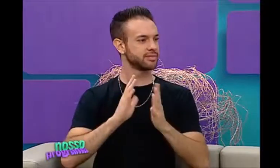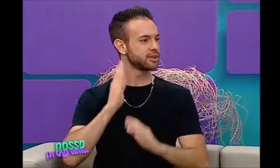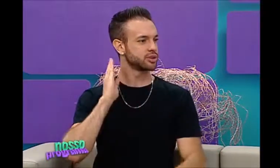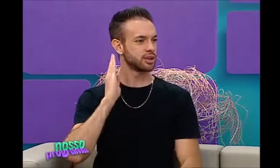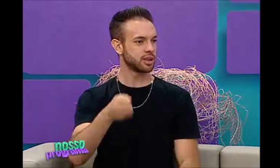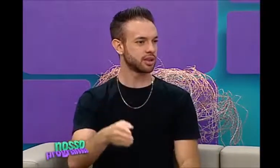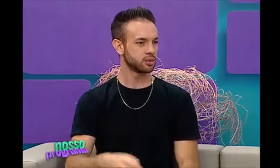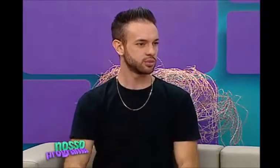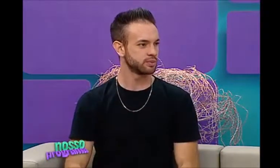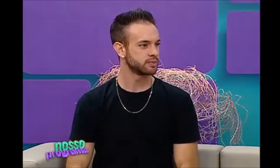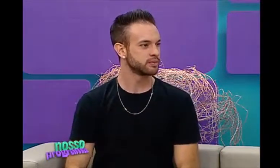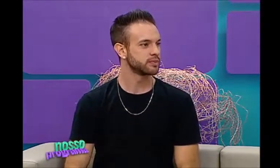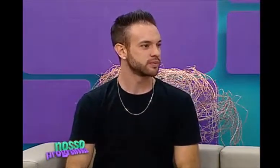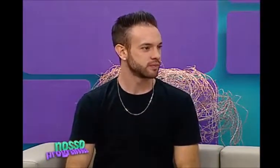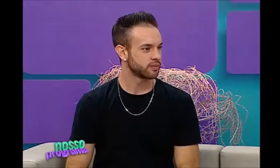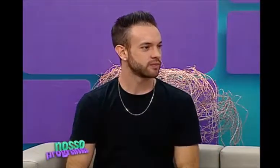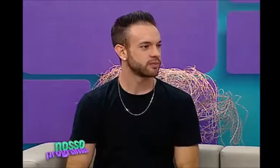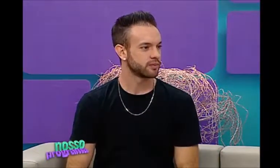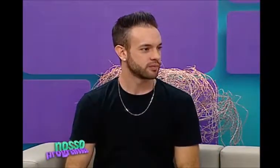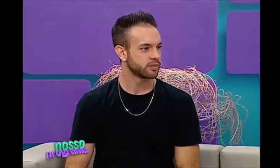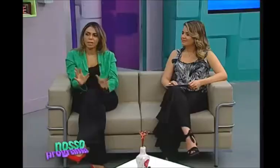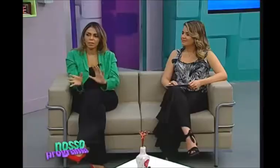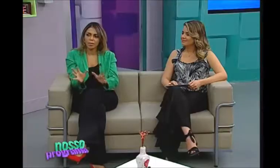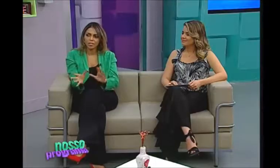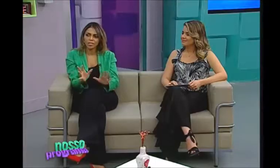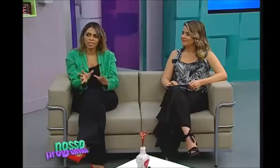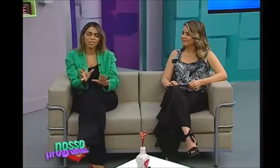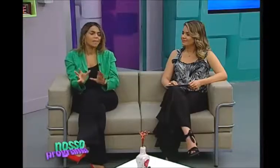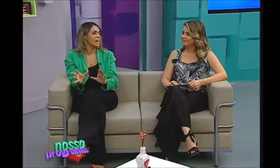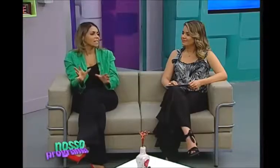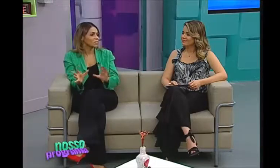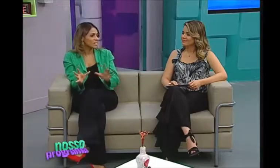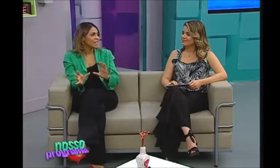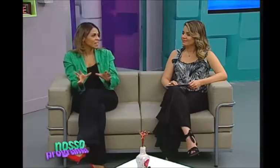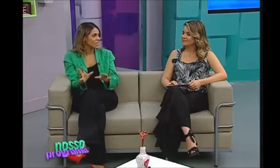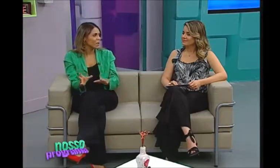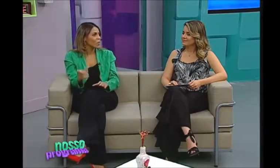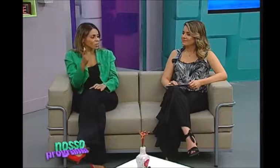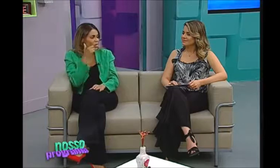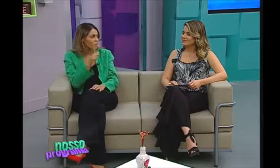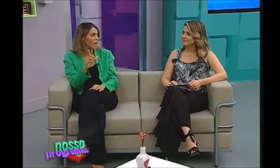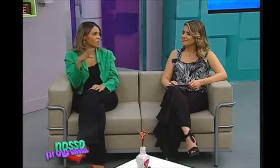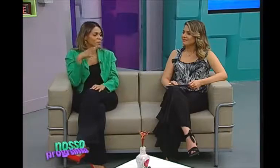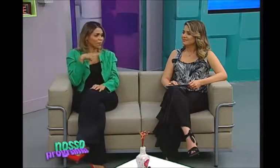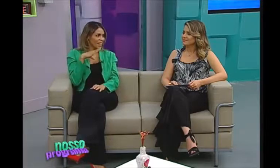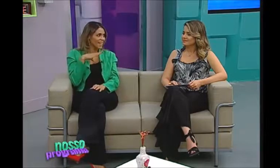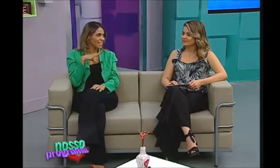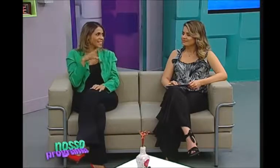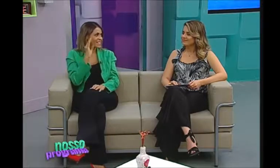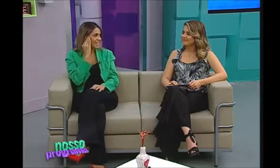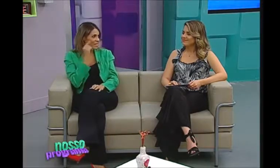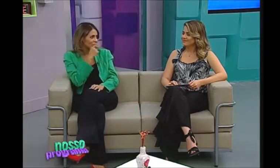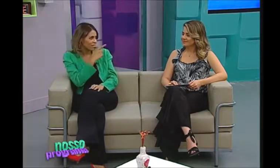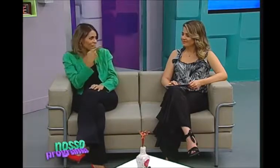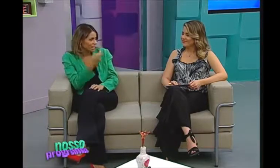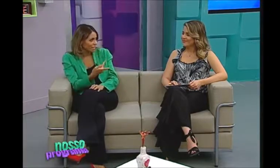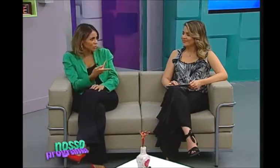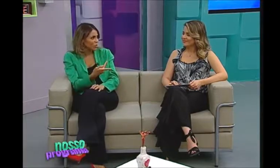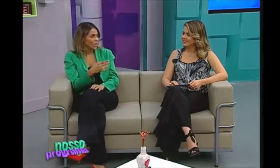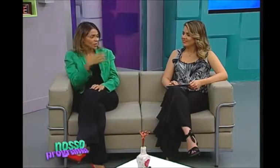eu não tinha contato com surdos. Depois eu entrei na escola e agora eu tenho bastante essa diversidade, né? Consigo falar em português, entender o que você está falando, da